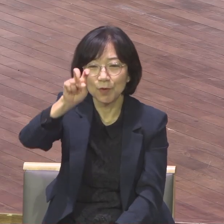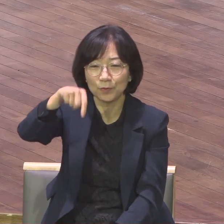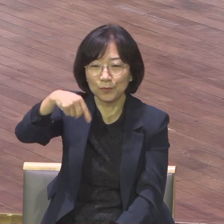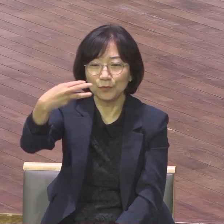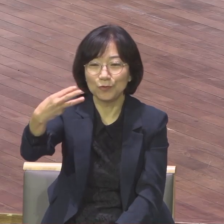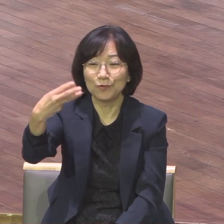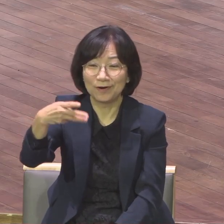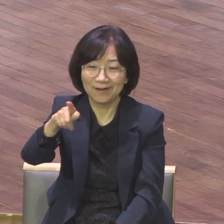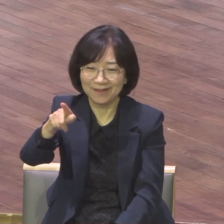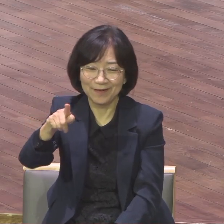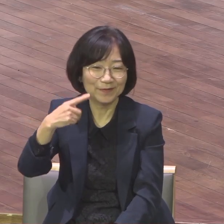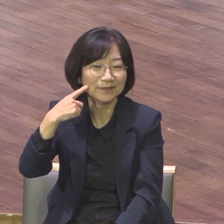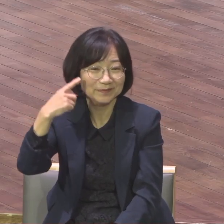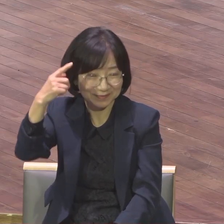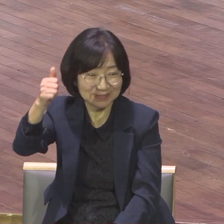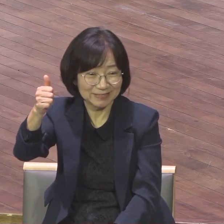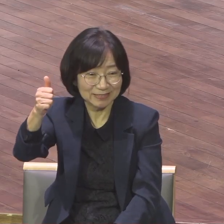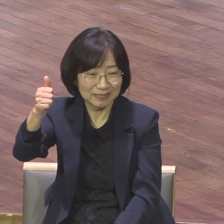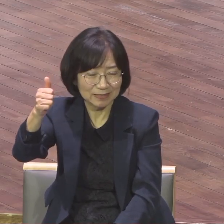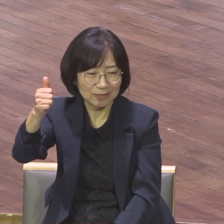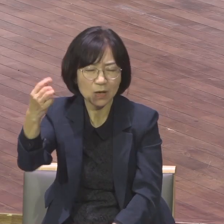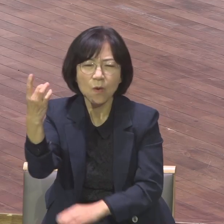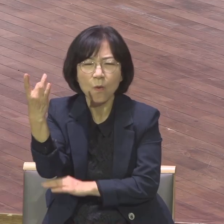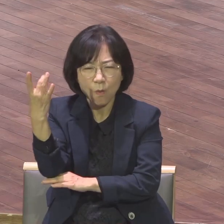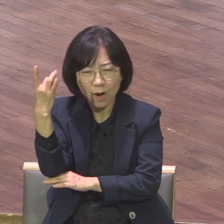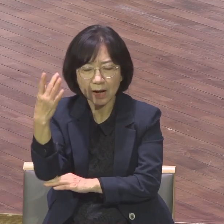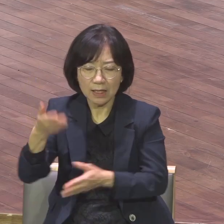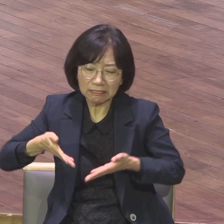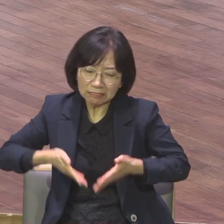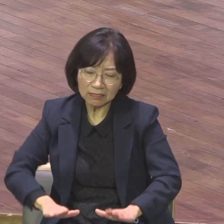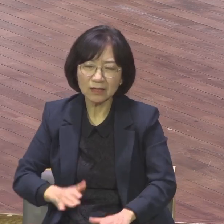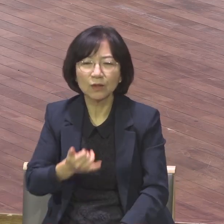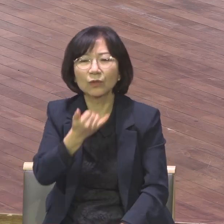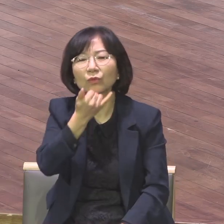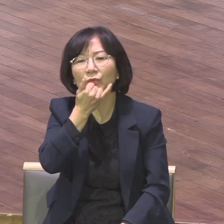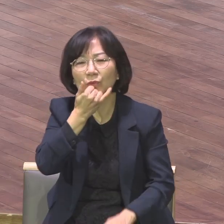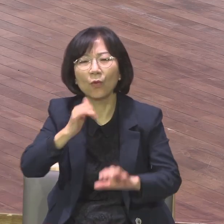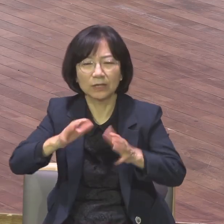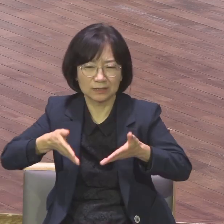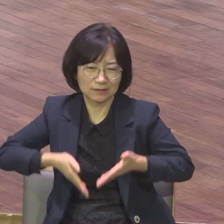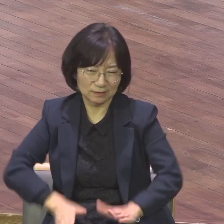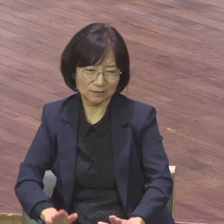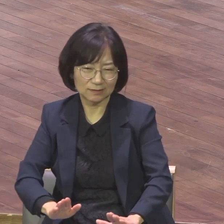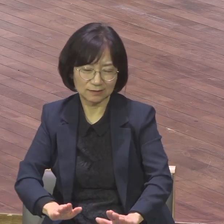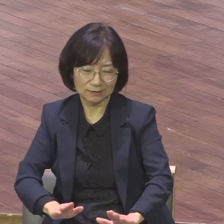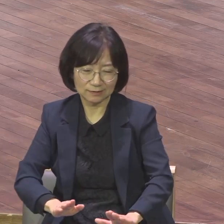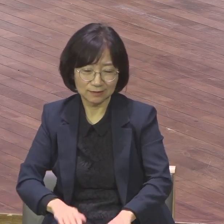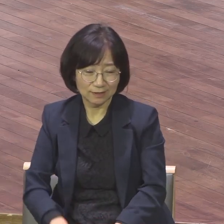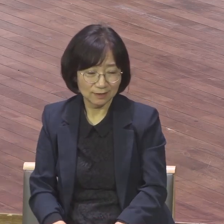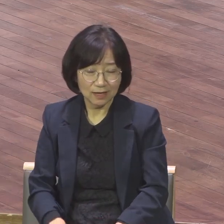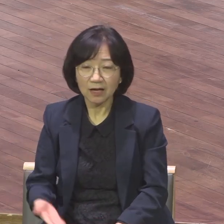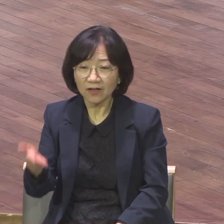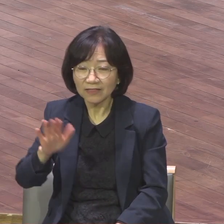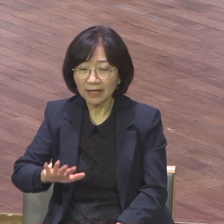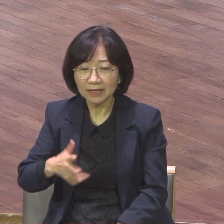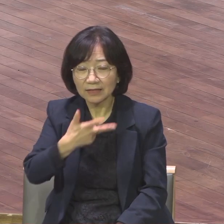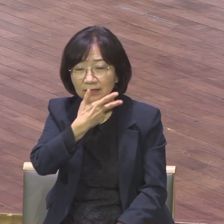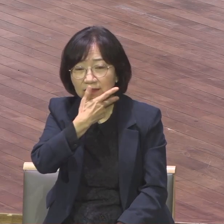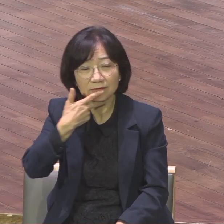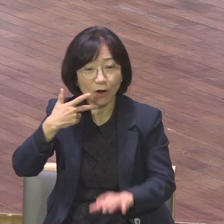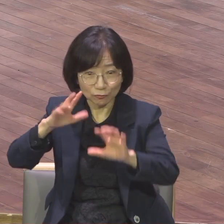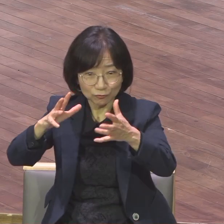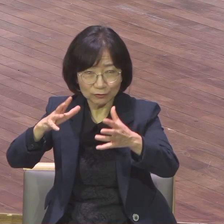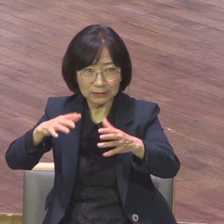목사님. 이분은 원래 그 독일 분이에요. 뮬러라면 독일 말이거든. 독일 이름이거든요. 이분이 영국 2차 대전